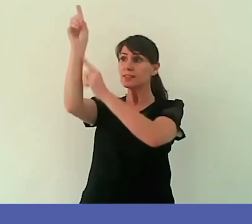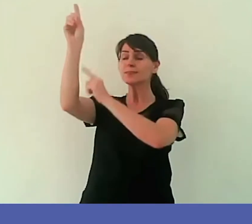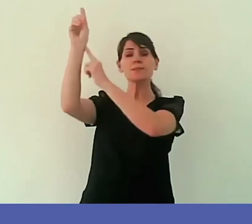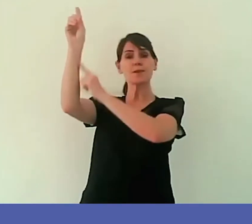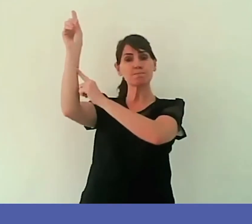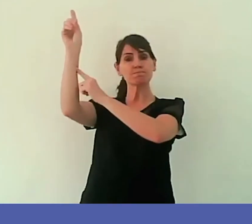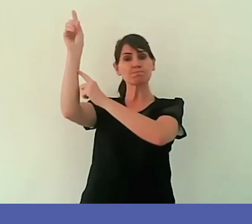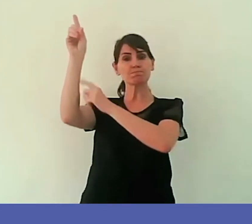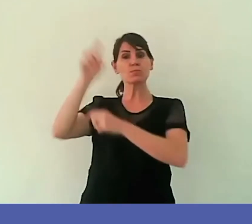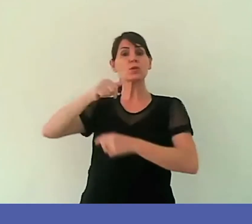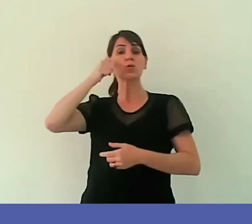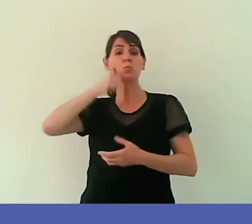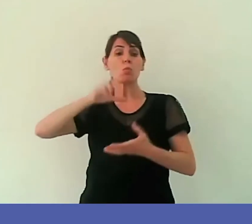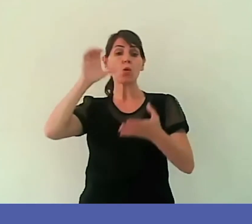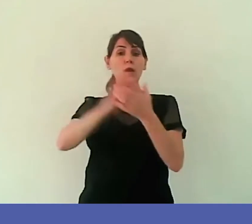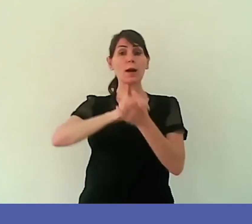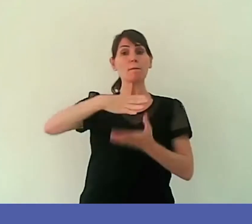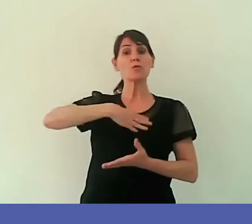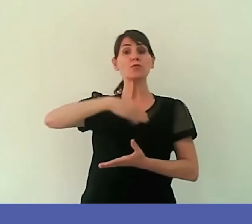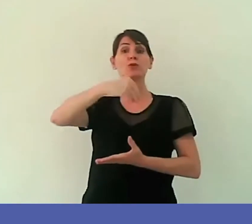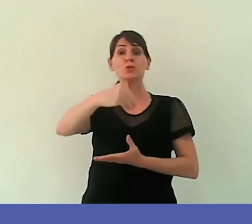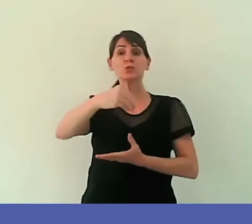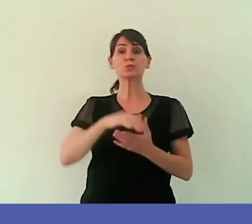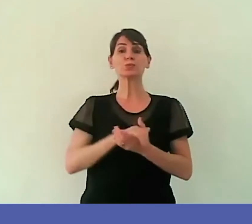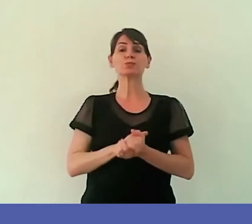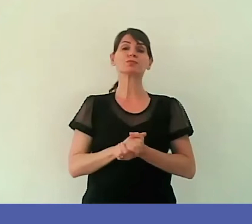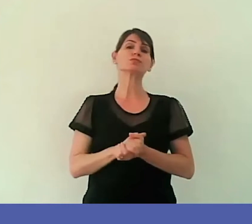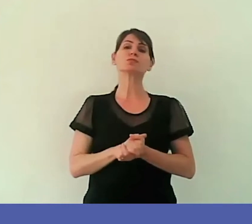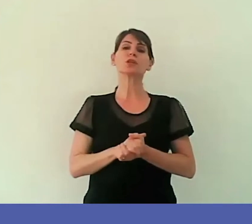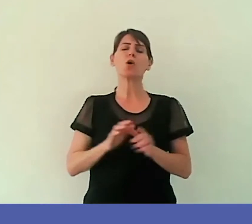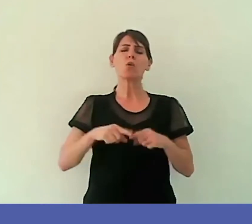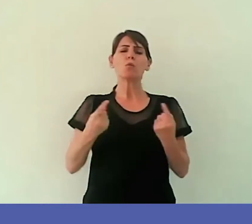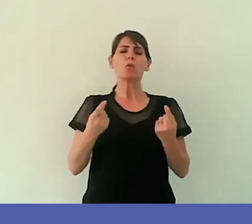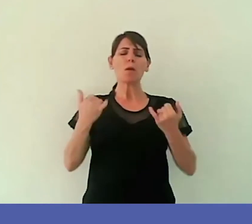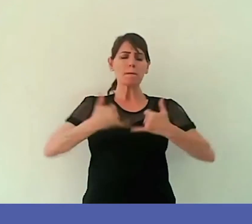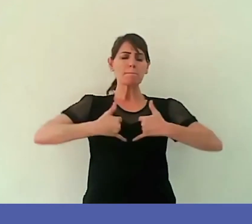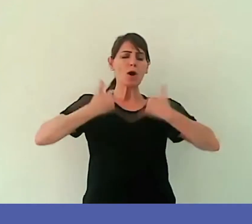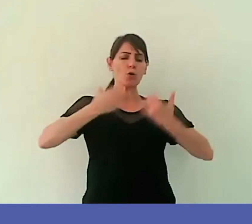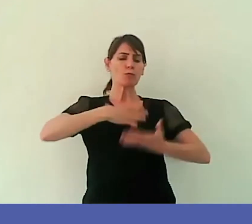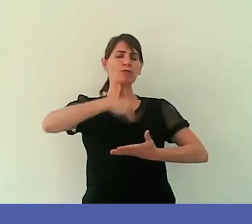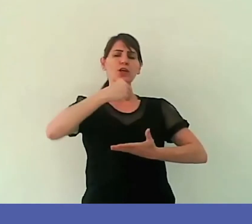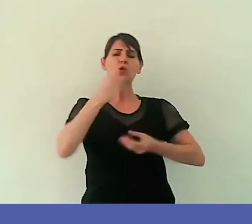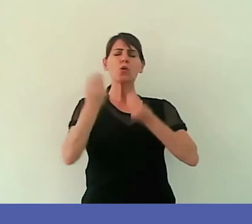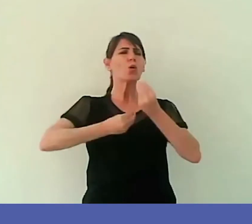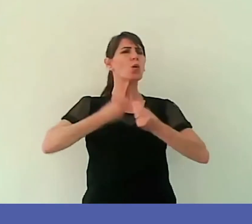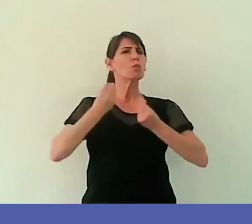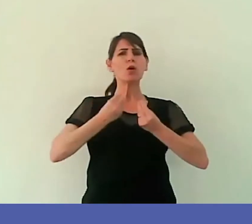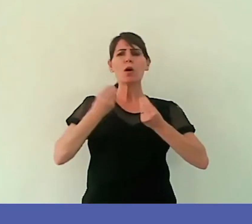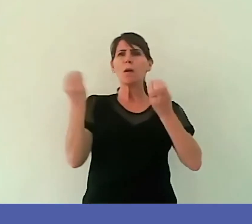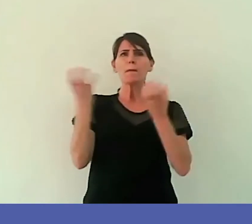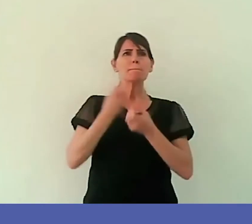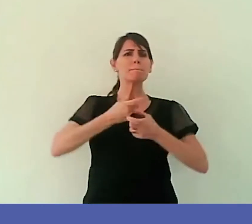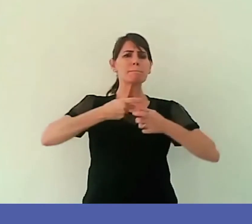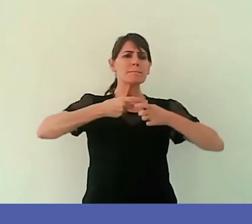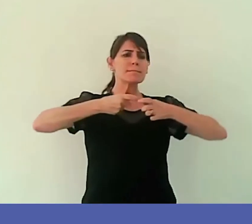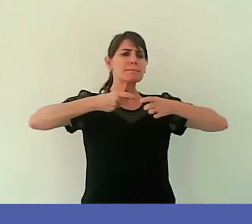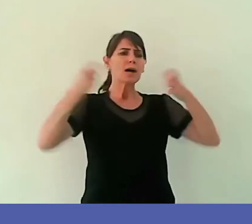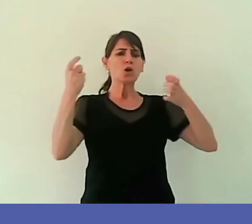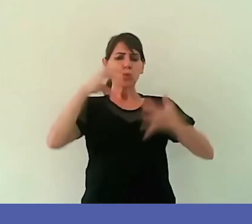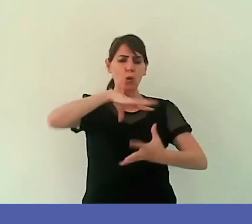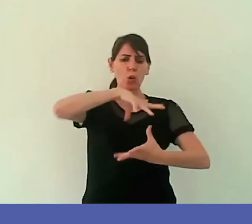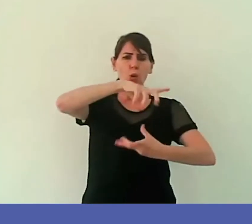uma esposa para o seu filho. Por isso que as bodas do seu filho é o maior acontecimento desse universo,